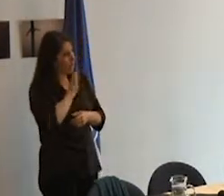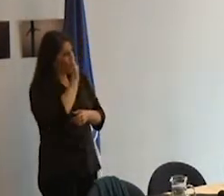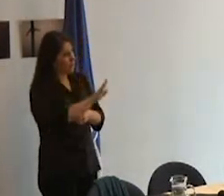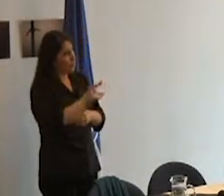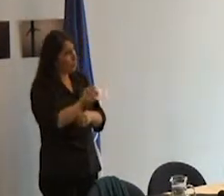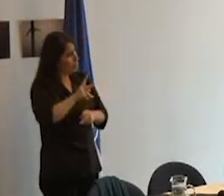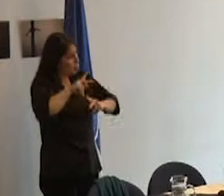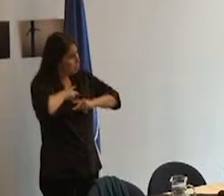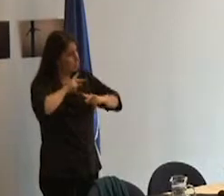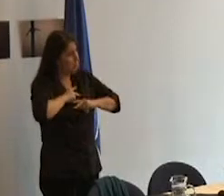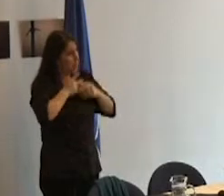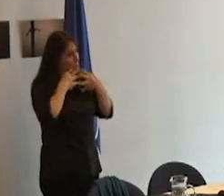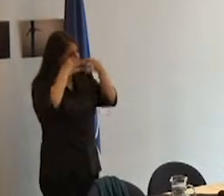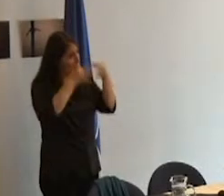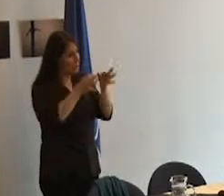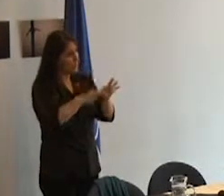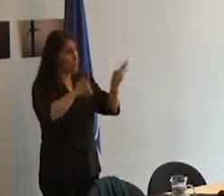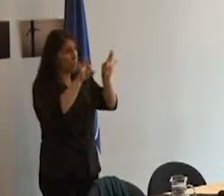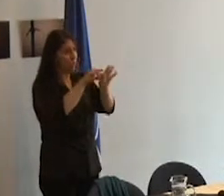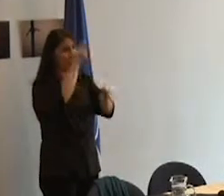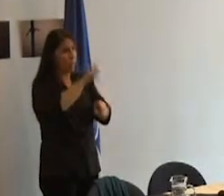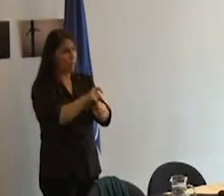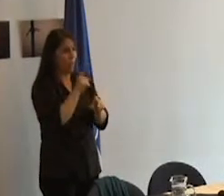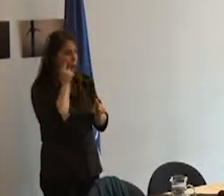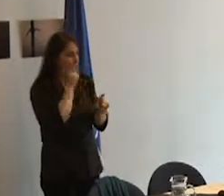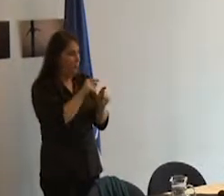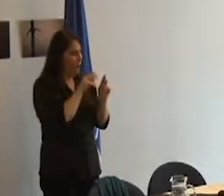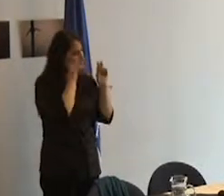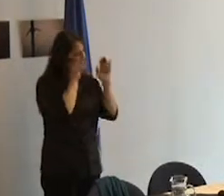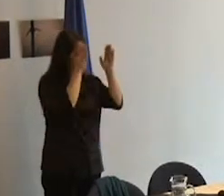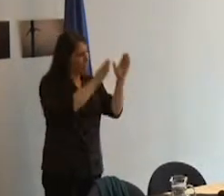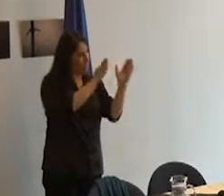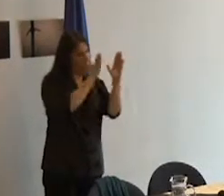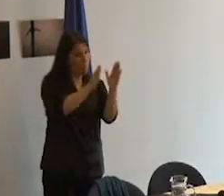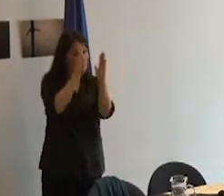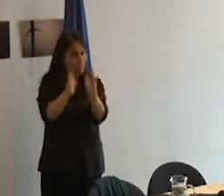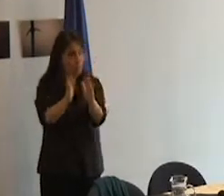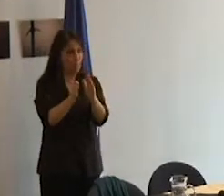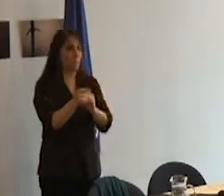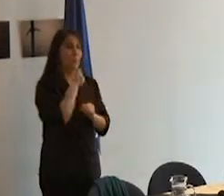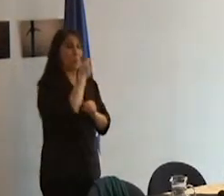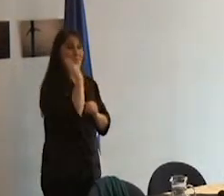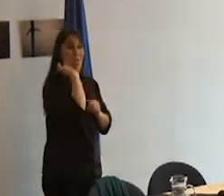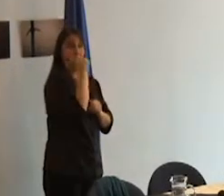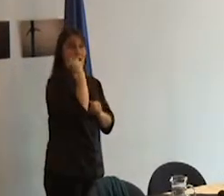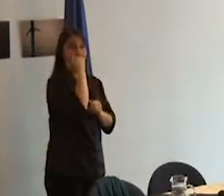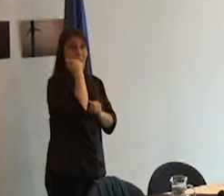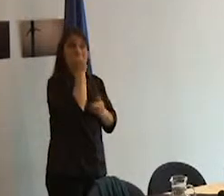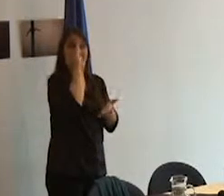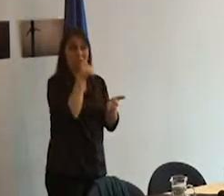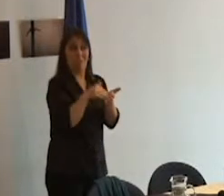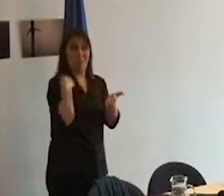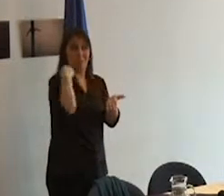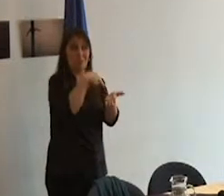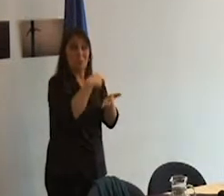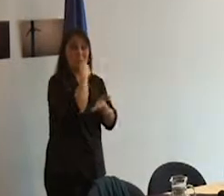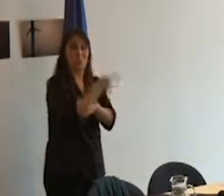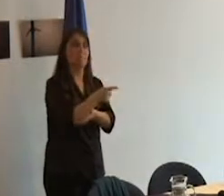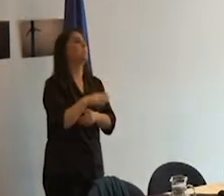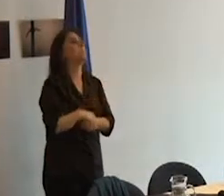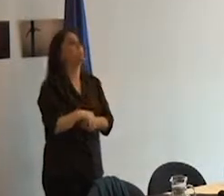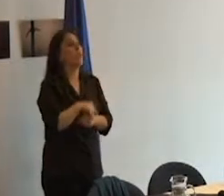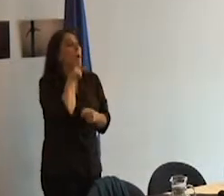de ser avalada desde otros puntos de vista, solo es en estas palabras de Walsh, solo es, en palabras de Walsh,